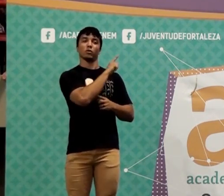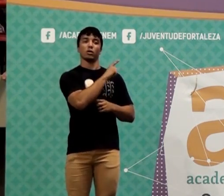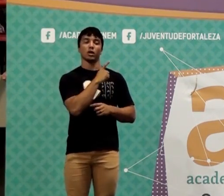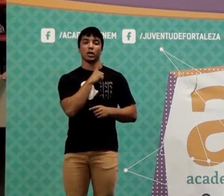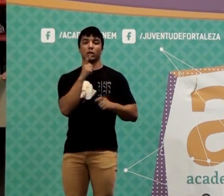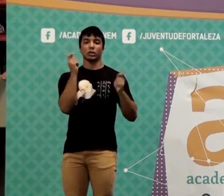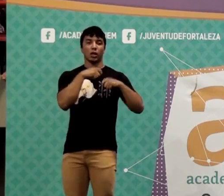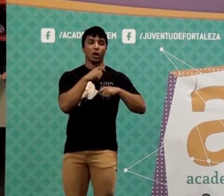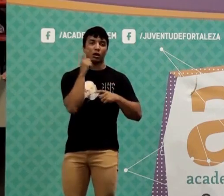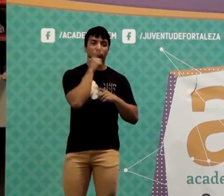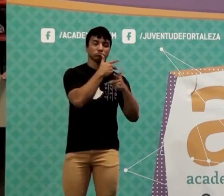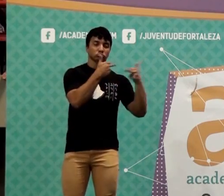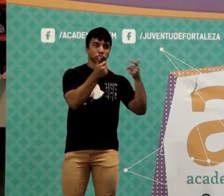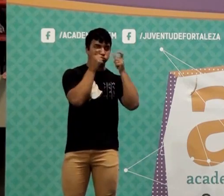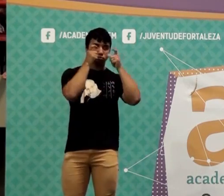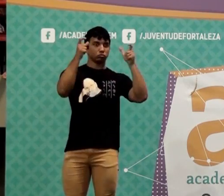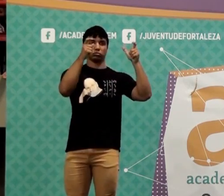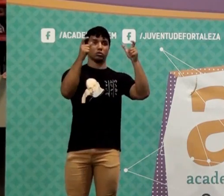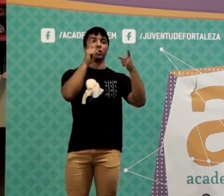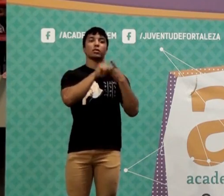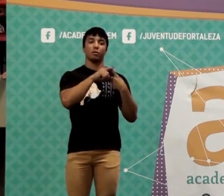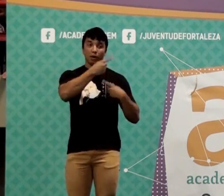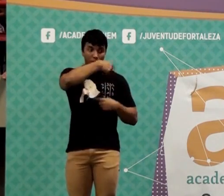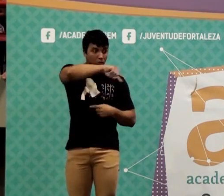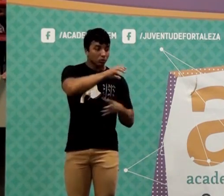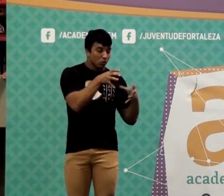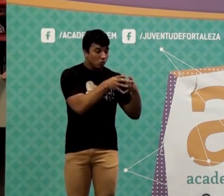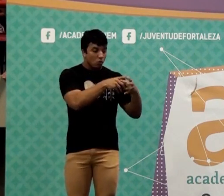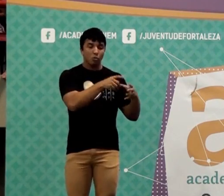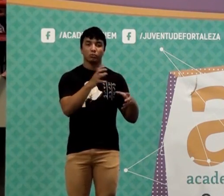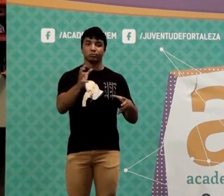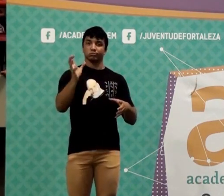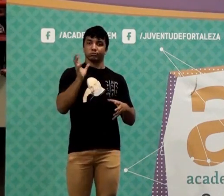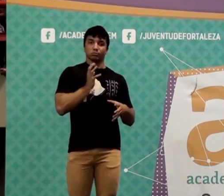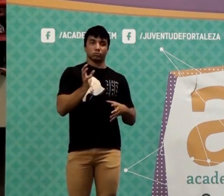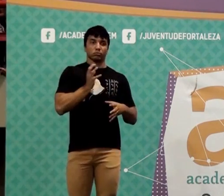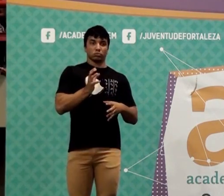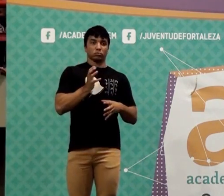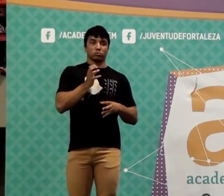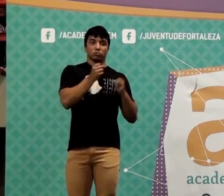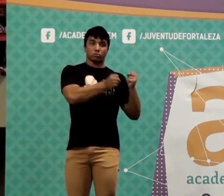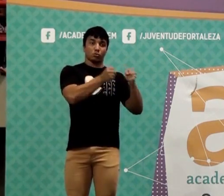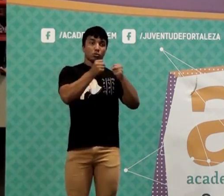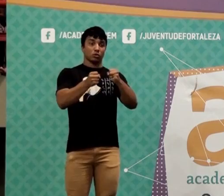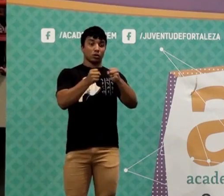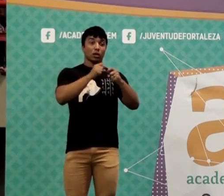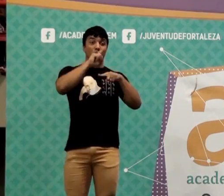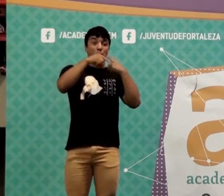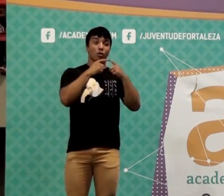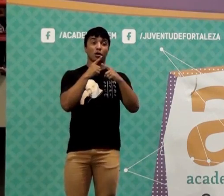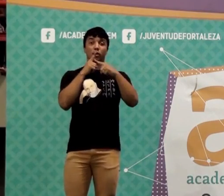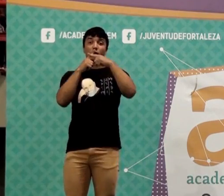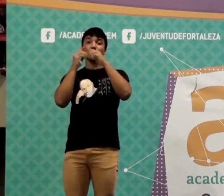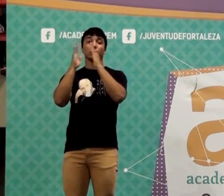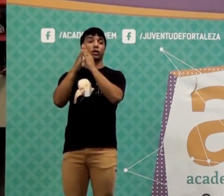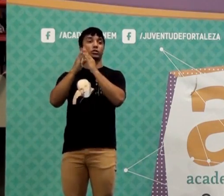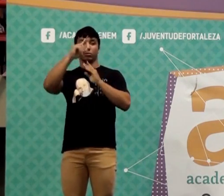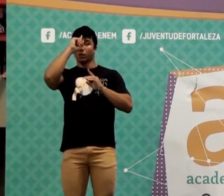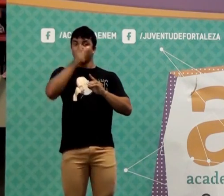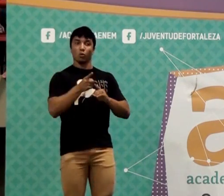Porque ela tinha medo do exército que foi enviado. O nome desse exército que foi criado para se defender